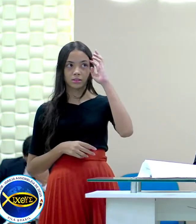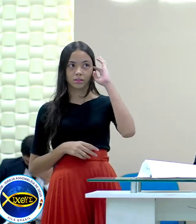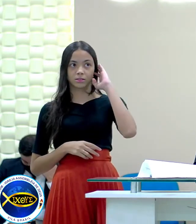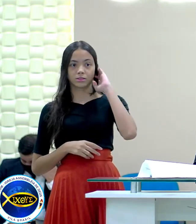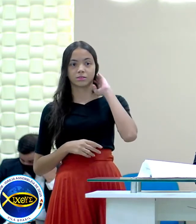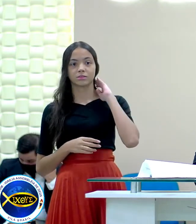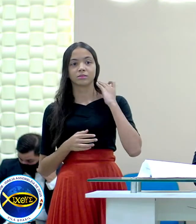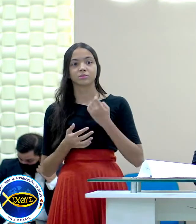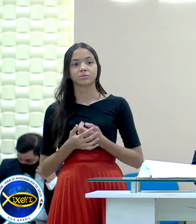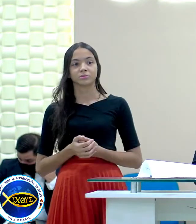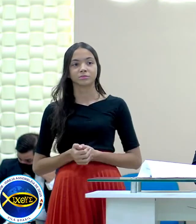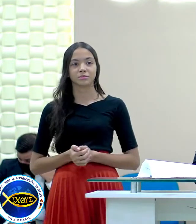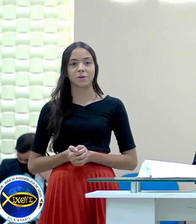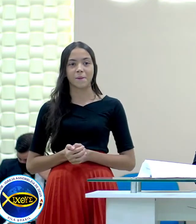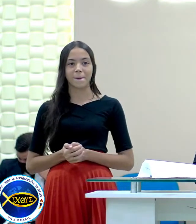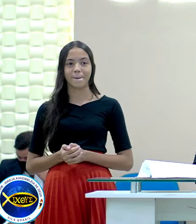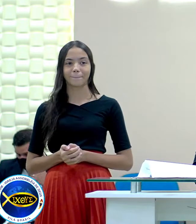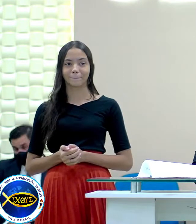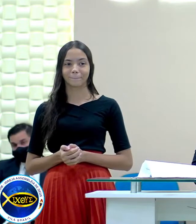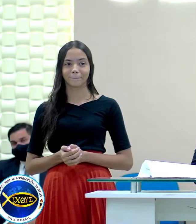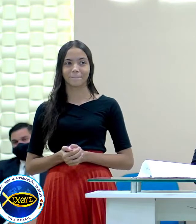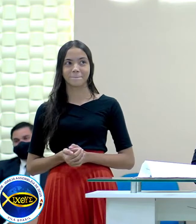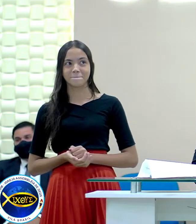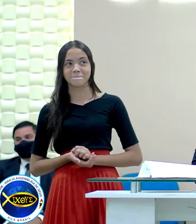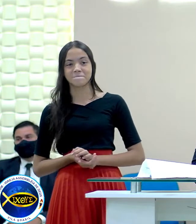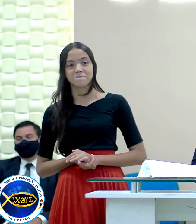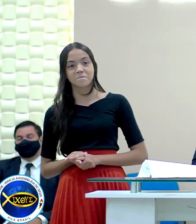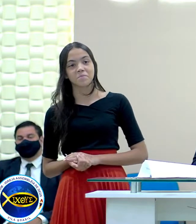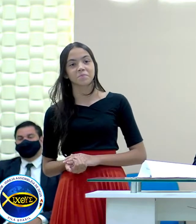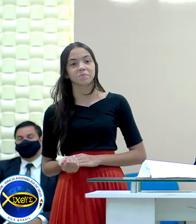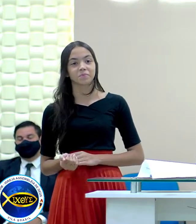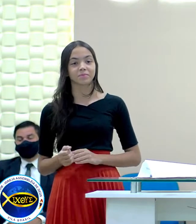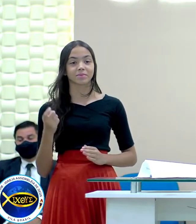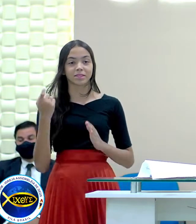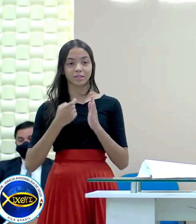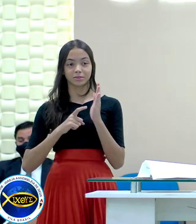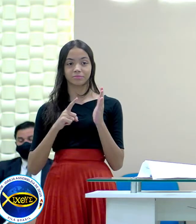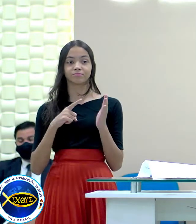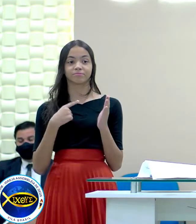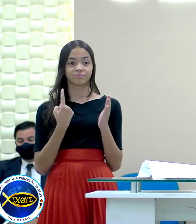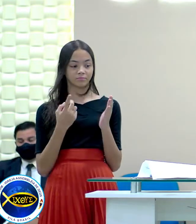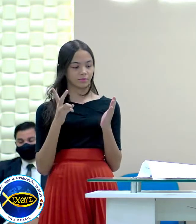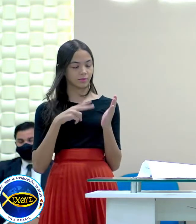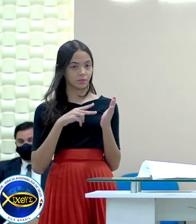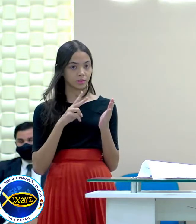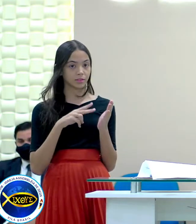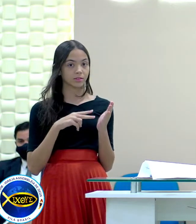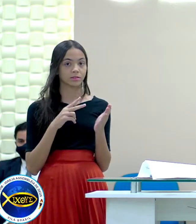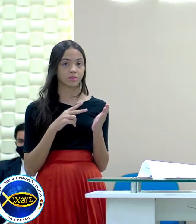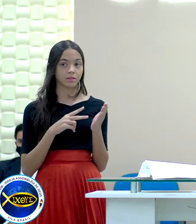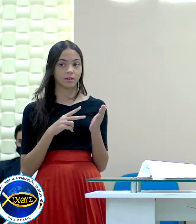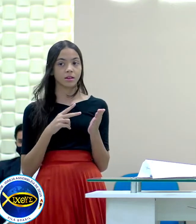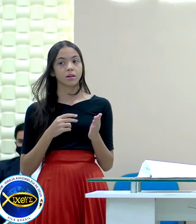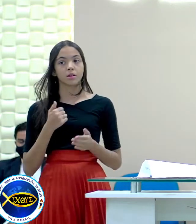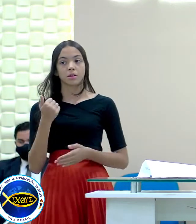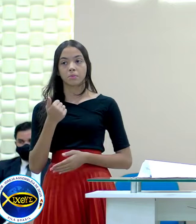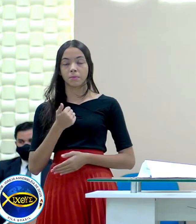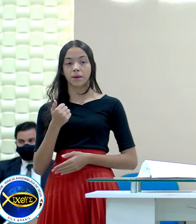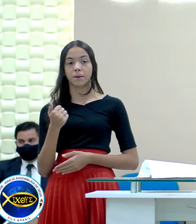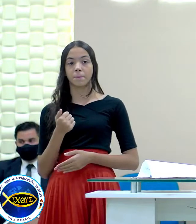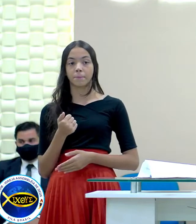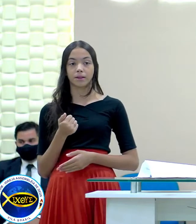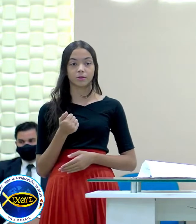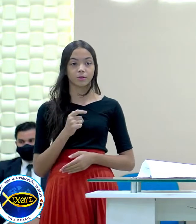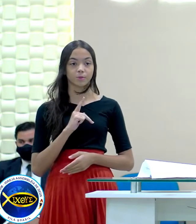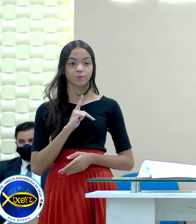sempre. Aleluia. E o texto que nós lemos da primeira epístola de Pedro, a palavra